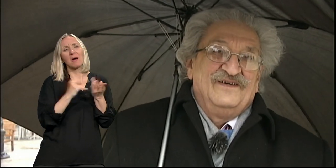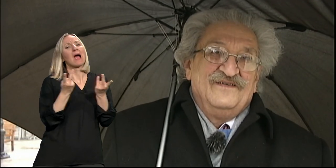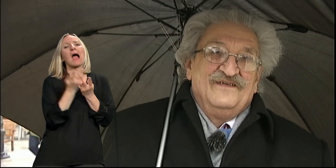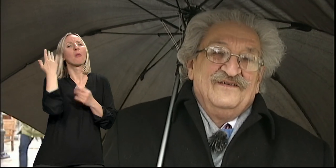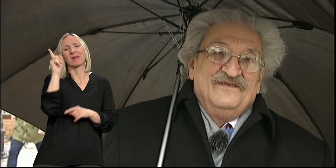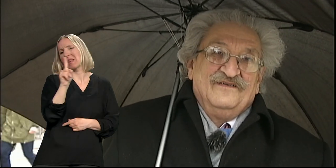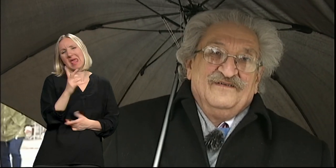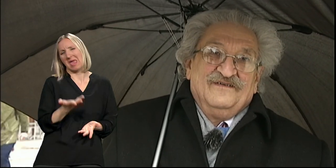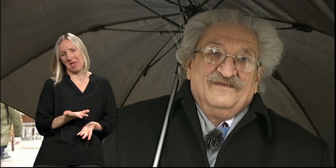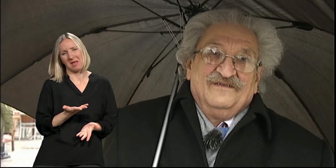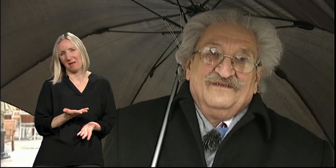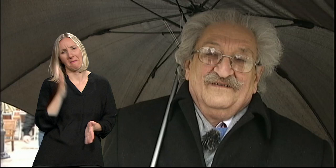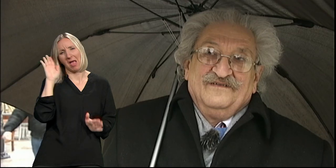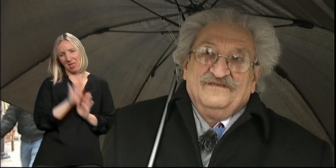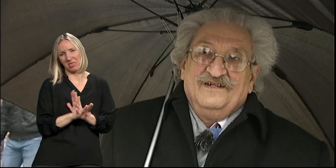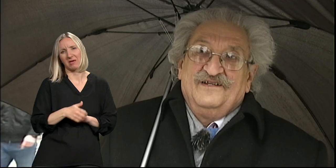pre.